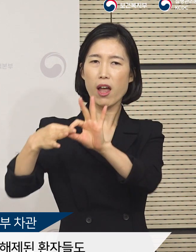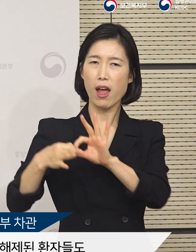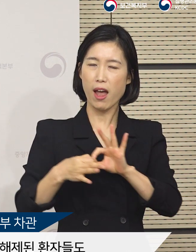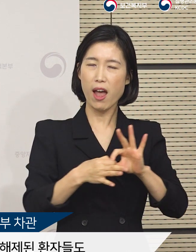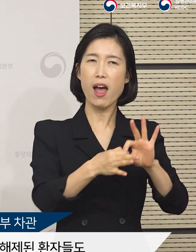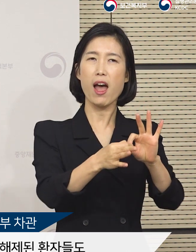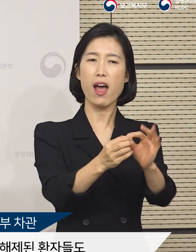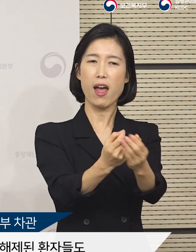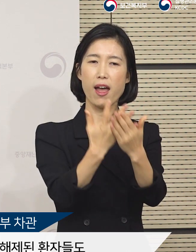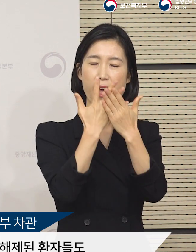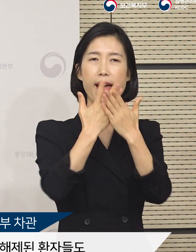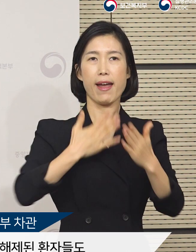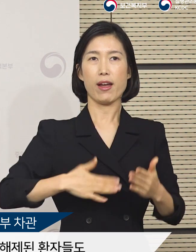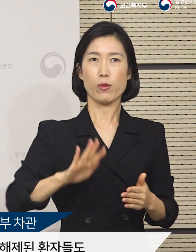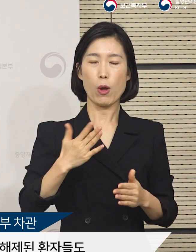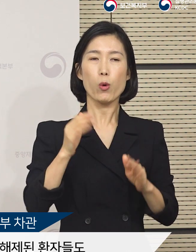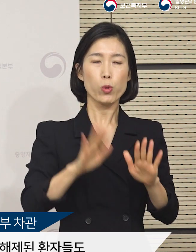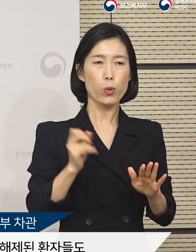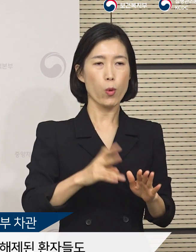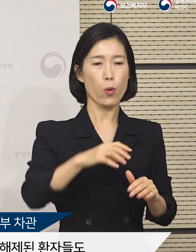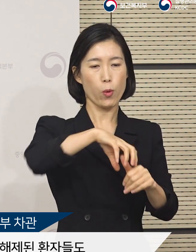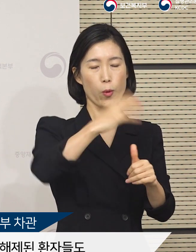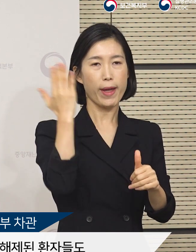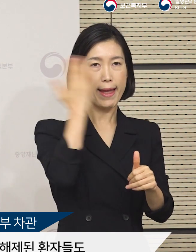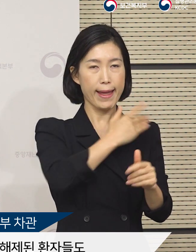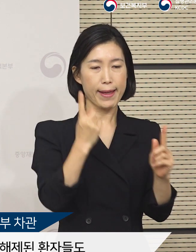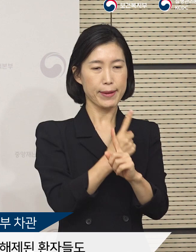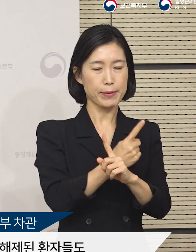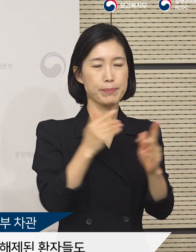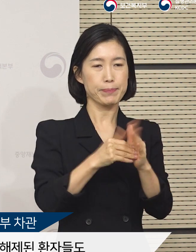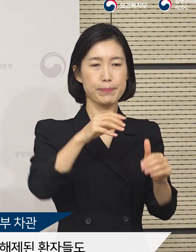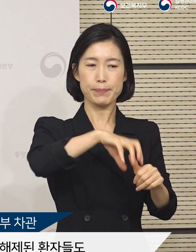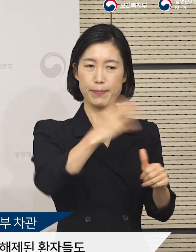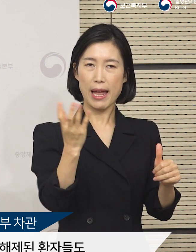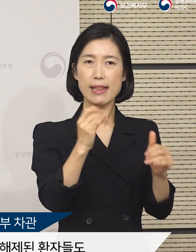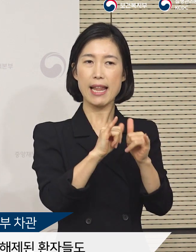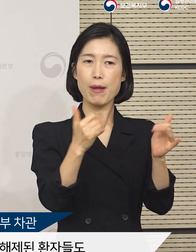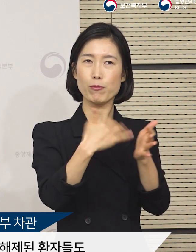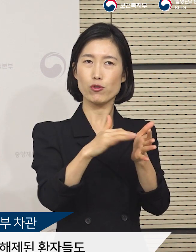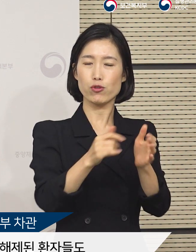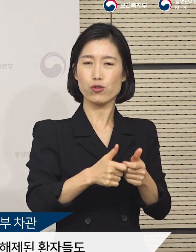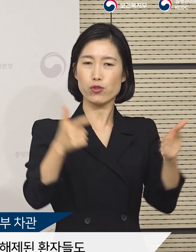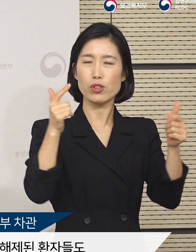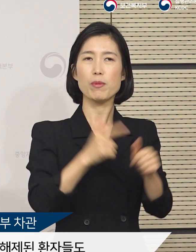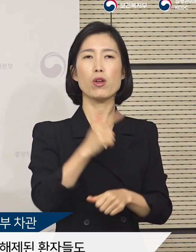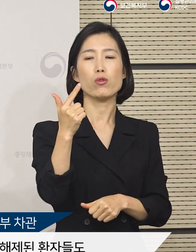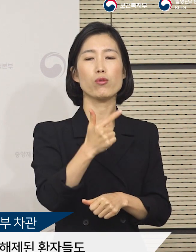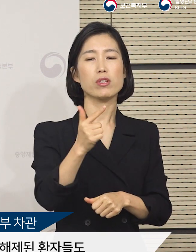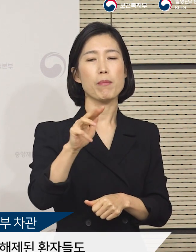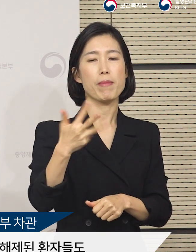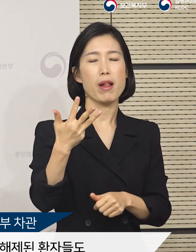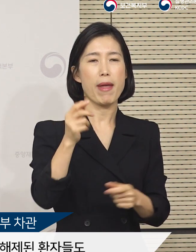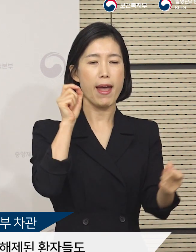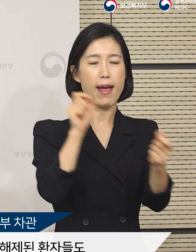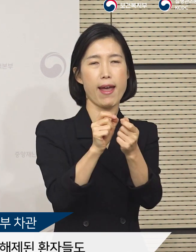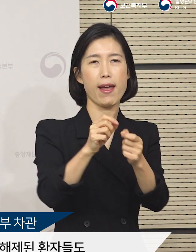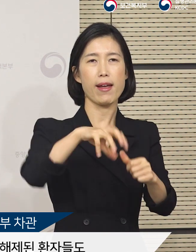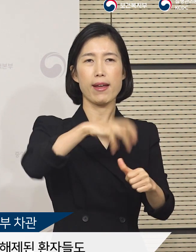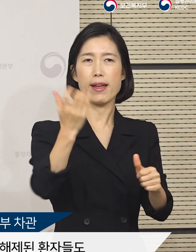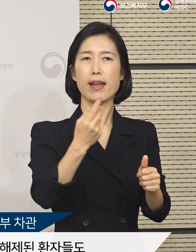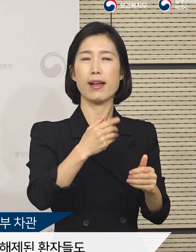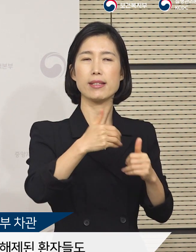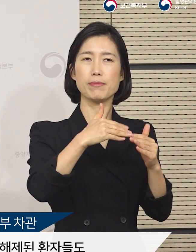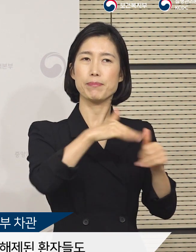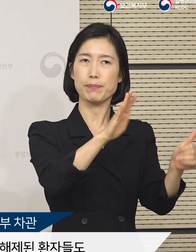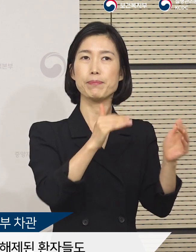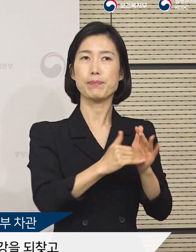중이며 완치되어 격리가 해제된 환자들도 계속 늘어나 6,800명에 근접하고 있습니다.